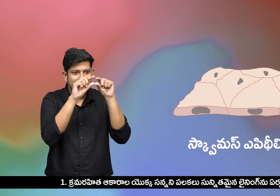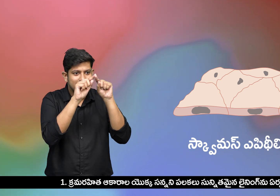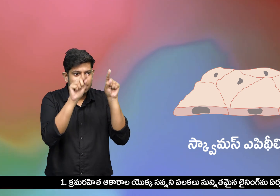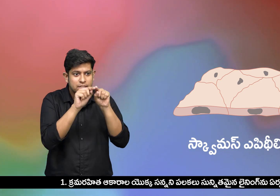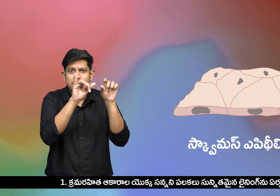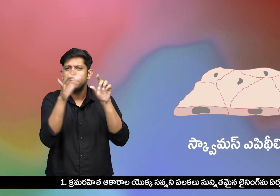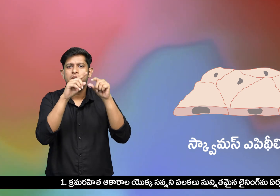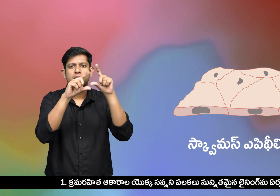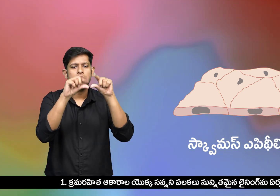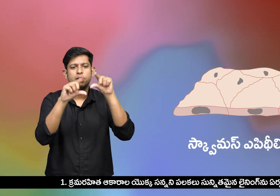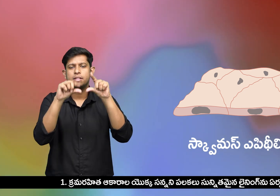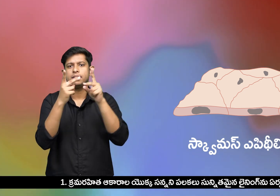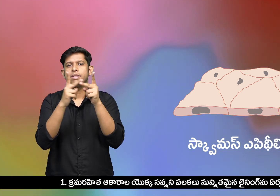సున్నితమైన లైనింగ్ను ఏర్పరుస్తాయి.